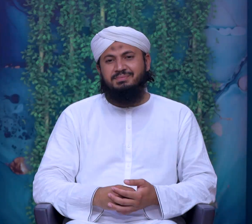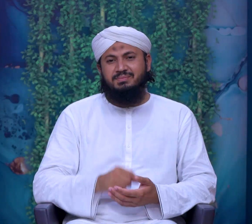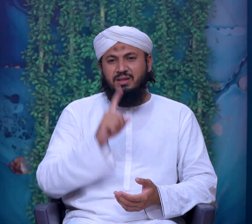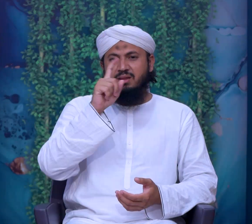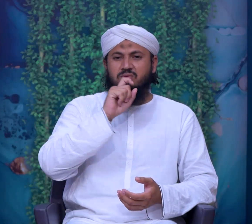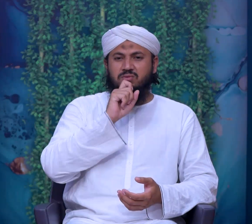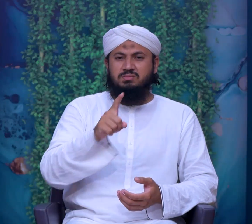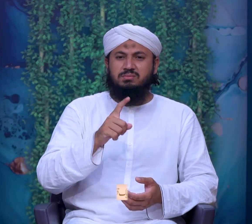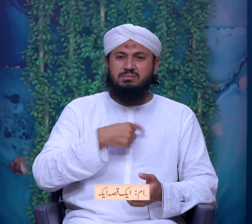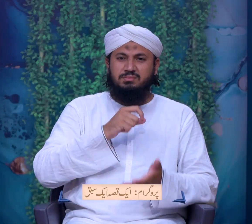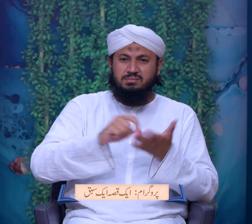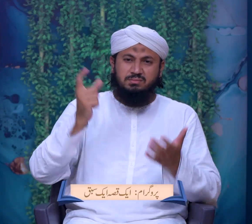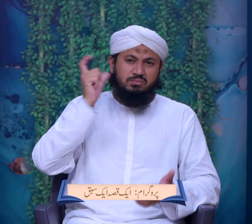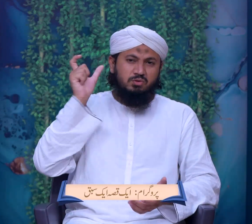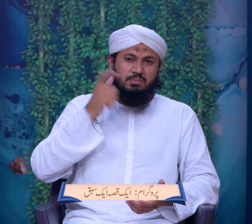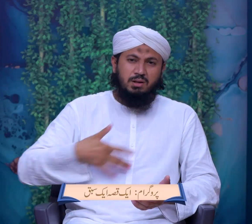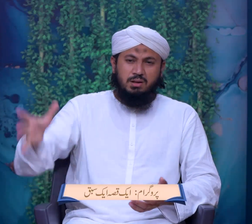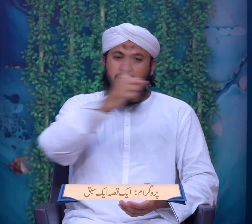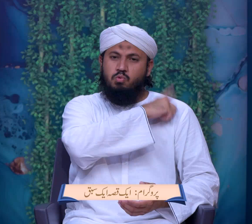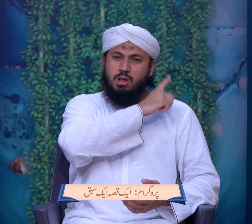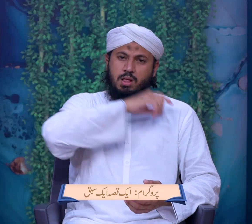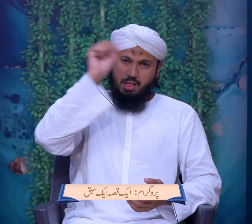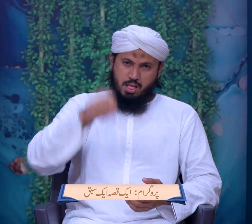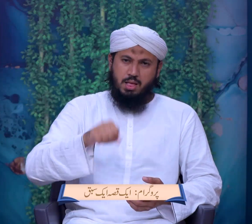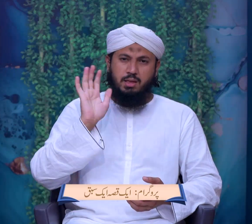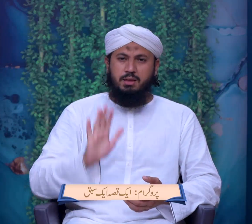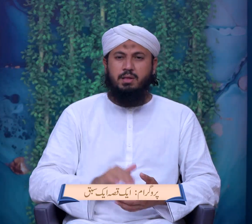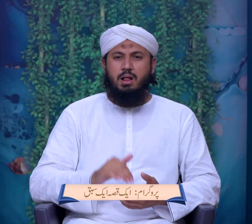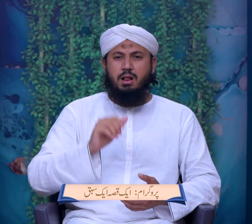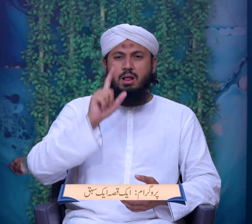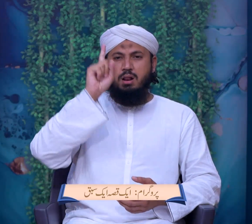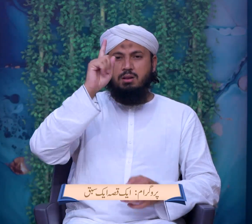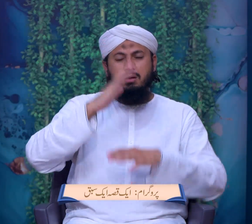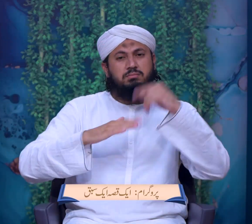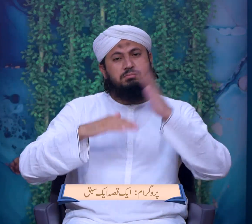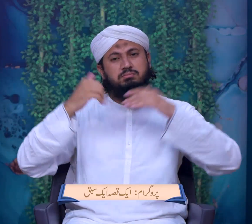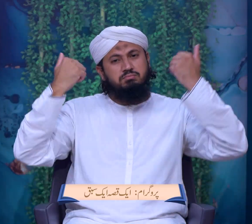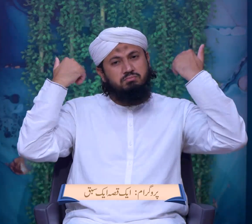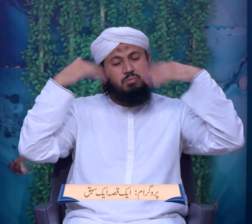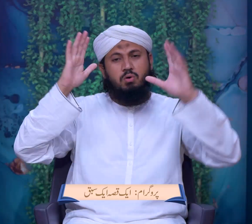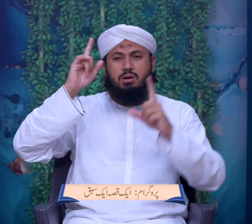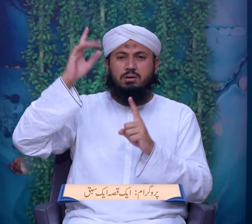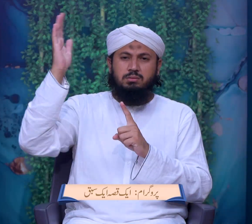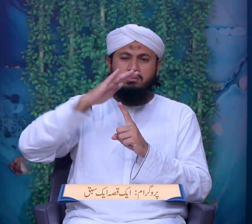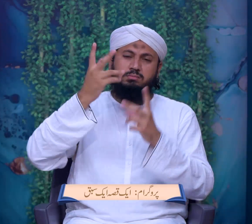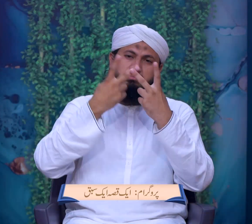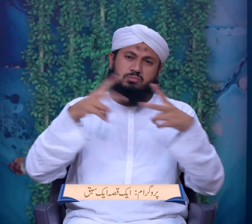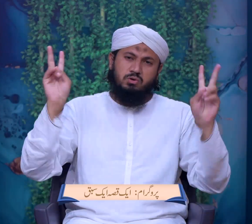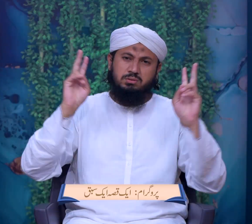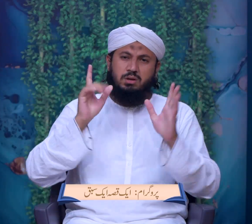ارشاد فرمایا، اس امت کے متعلق لکھ، یہ امت گنہگار ہے اور رب کریم غفار یعنی بہت بخشنے والا ہے۔ پھر اللہ پاک نے